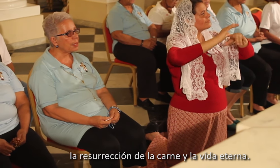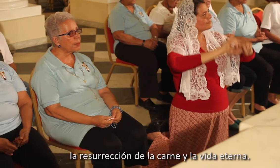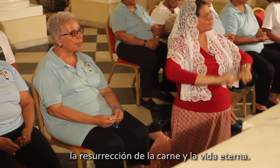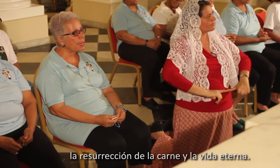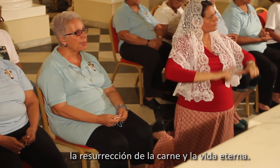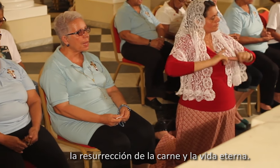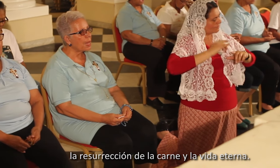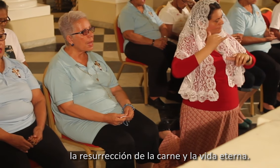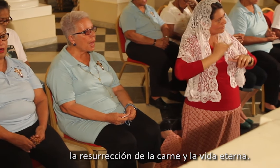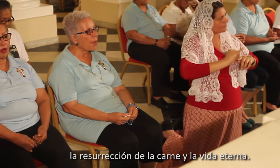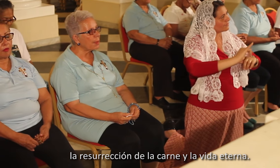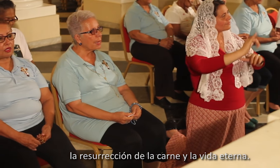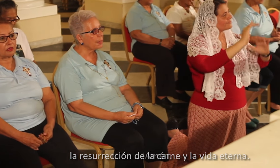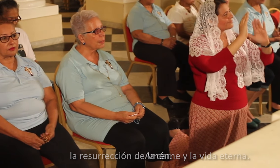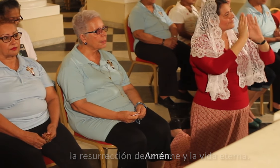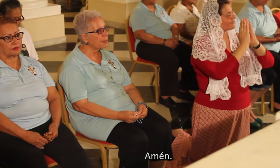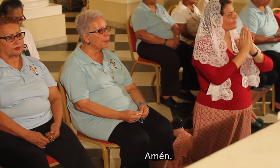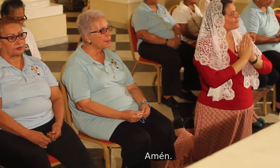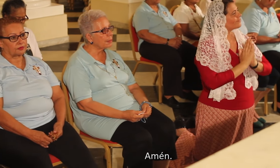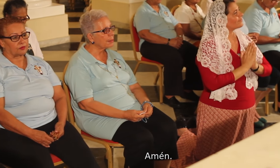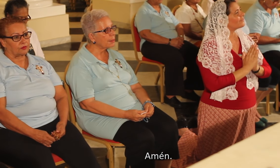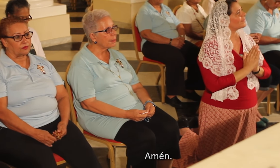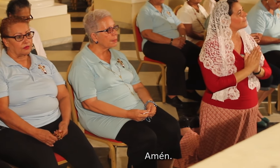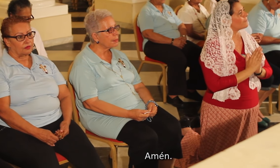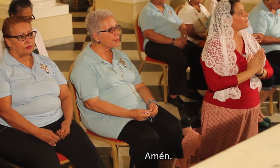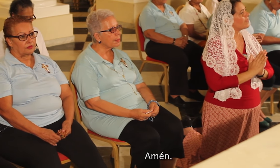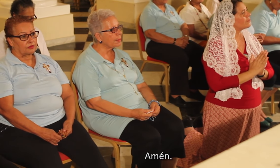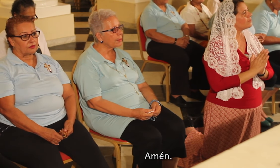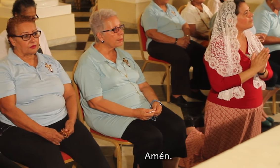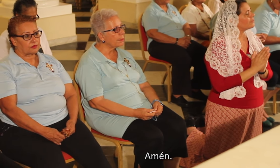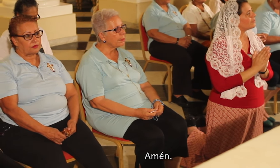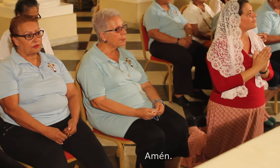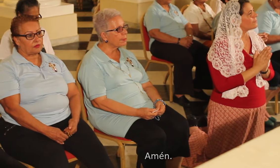y la vida eterna. Amén.